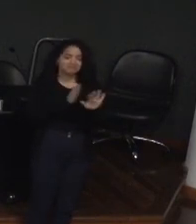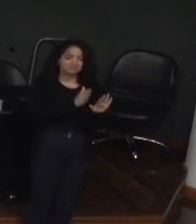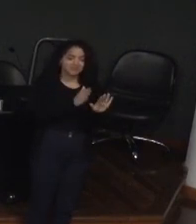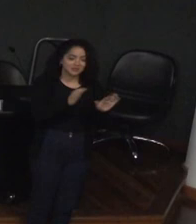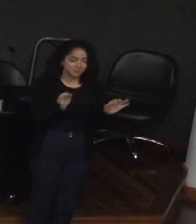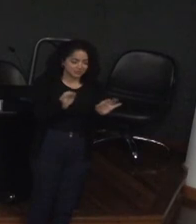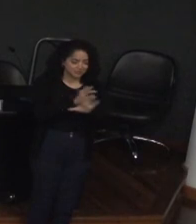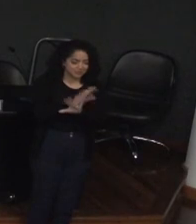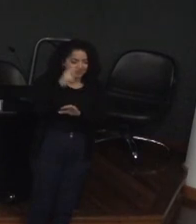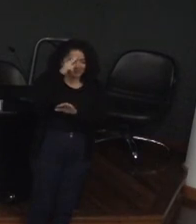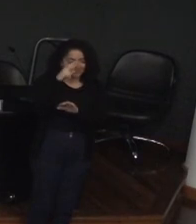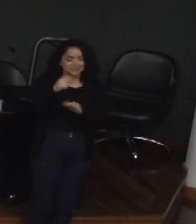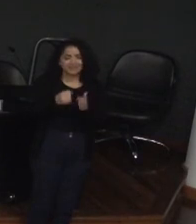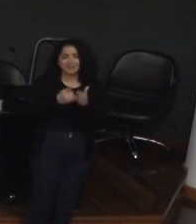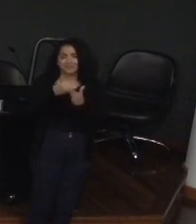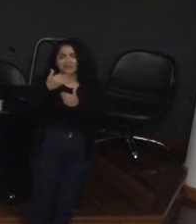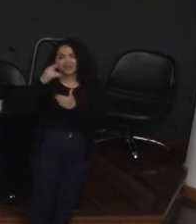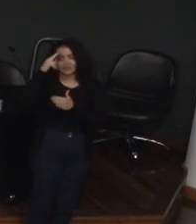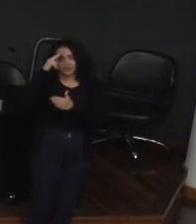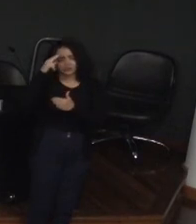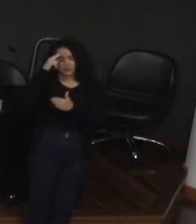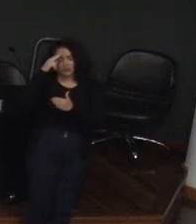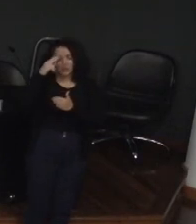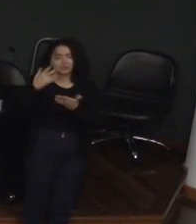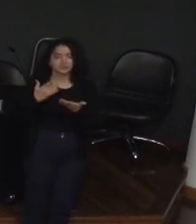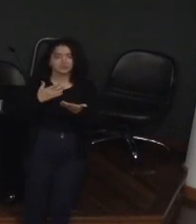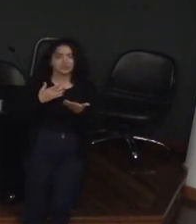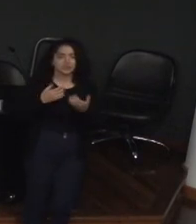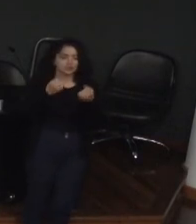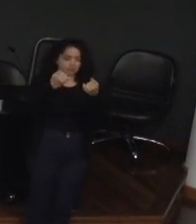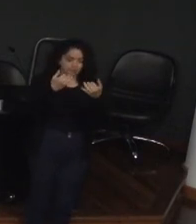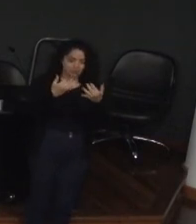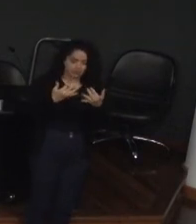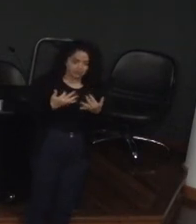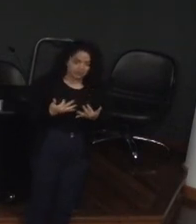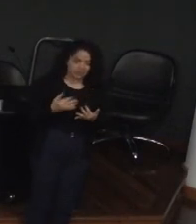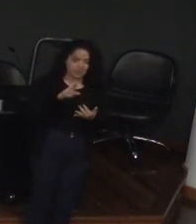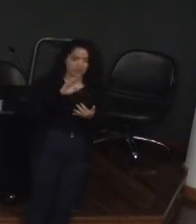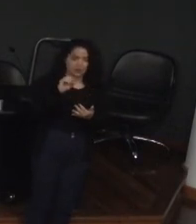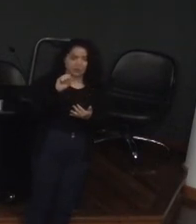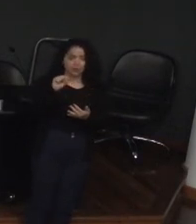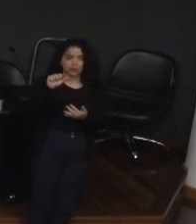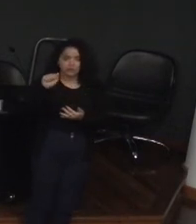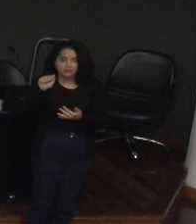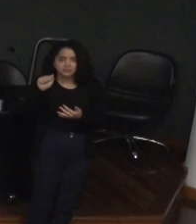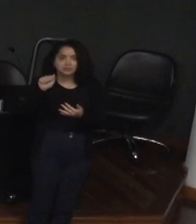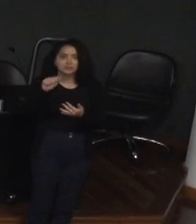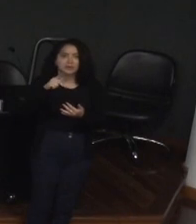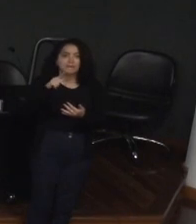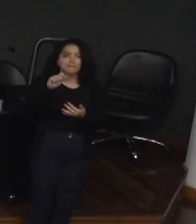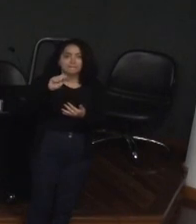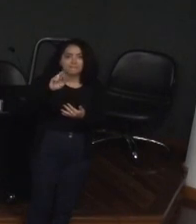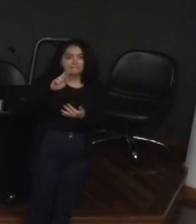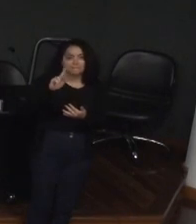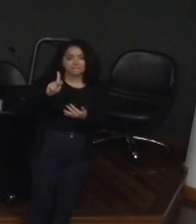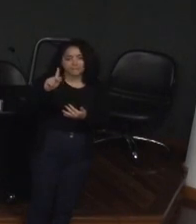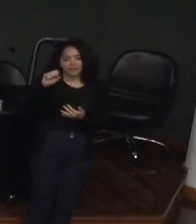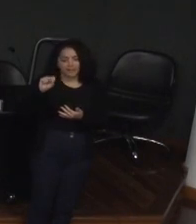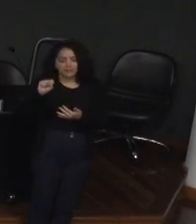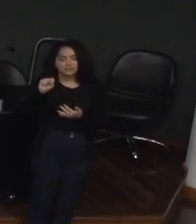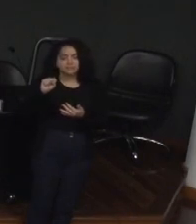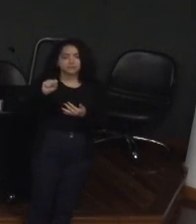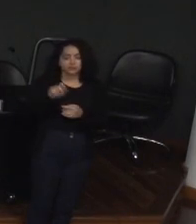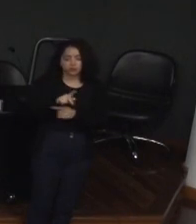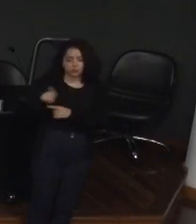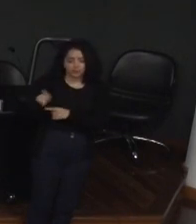Tem várias histórias que eu gosto. Né? Rosa Parks é uma delas, mas não vou terminar com Rosa Parks hoje. Para quem não viu o filme, veja o filme do Rosa Parks. Eu vou terminar com a história de um